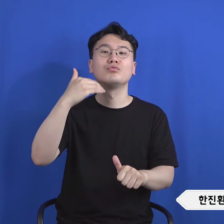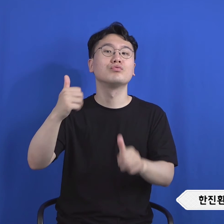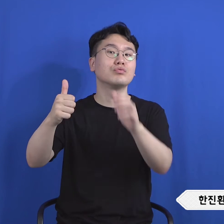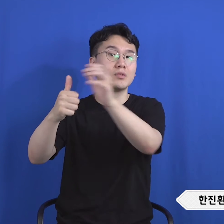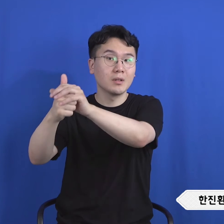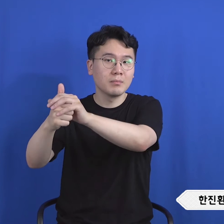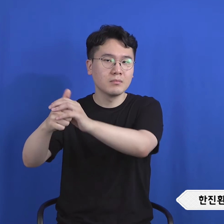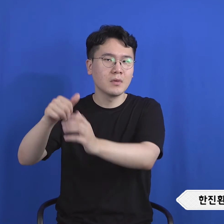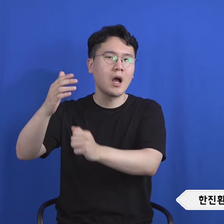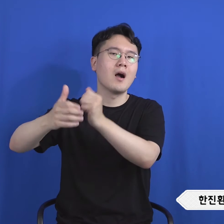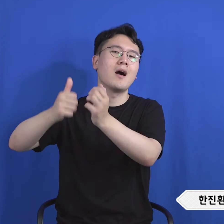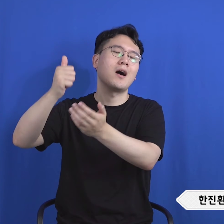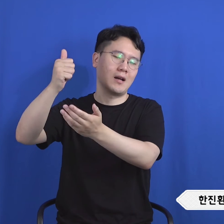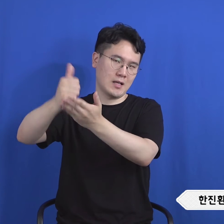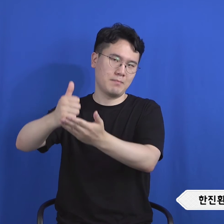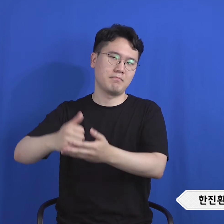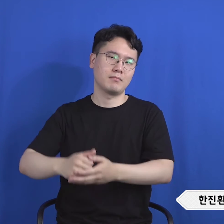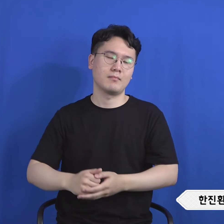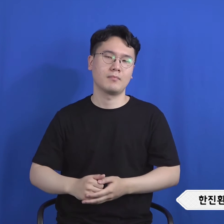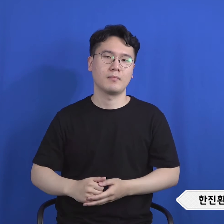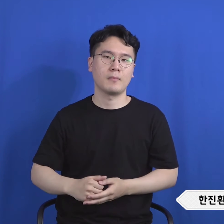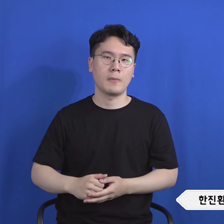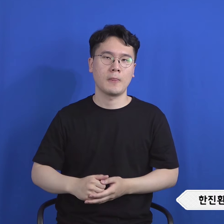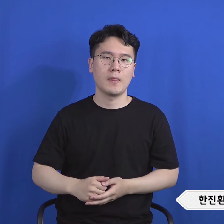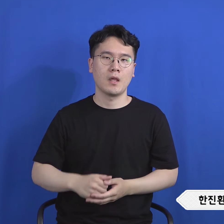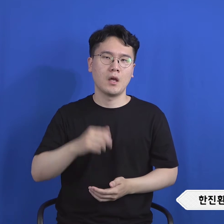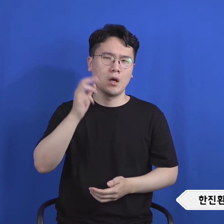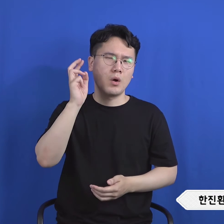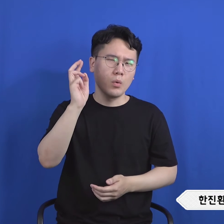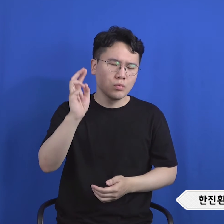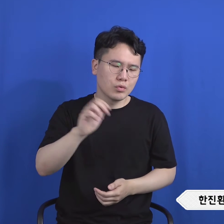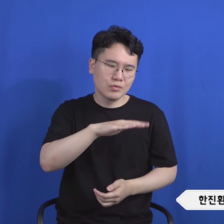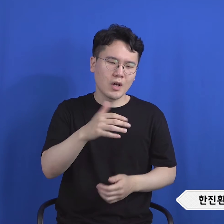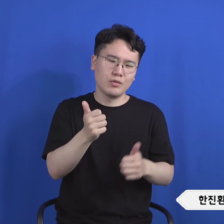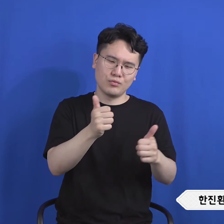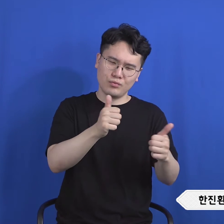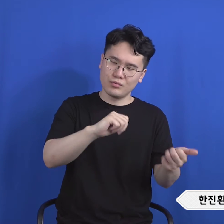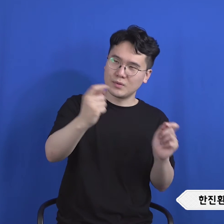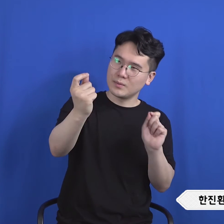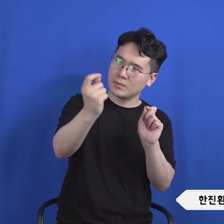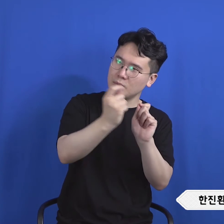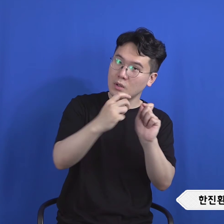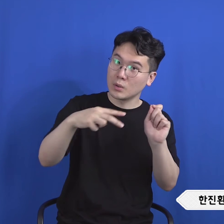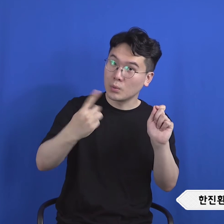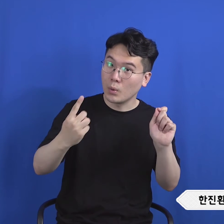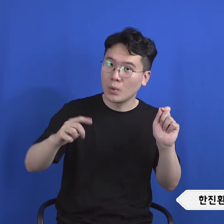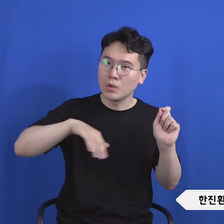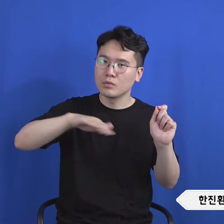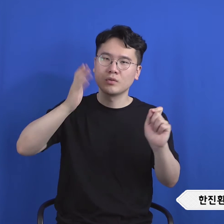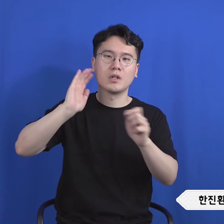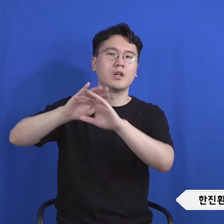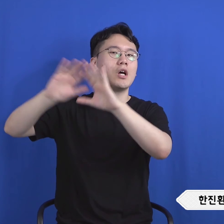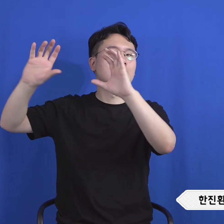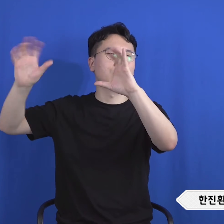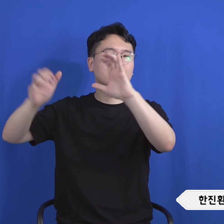아닙니까? 설령 죽음이 찾아온다고 해도 우리에게는 천국 소망이 있지 않습니까?